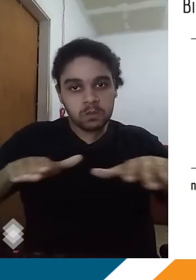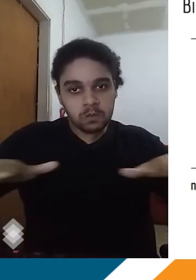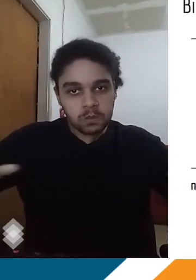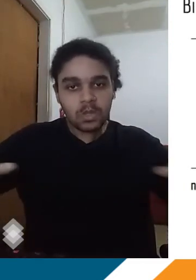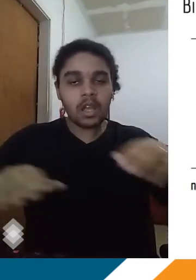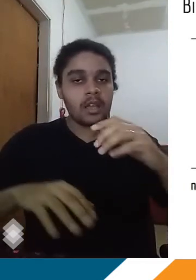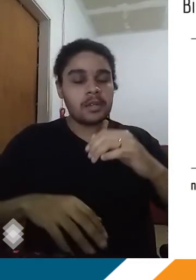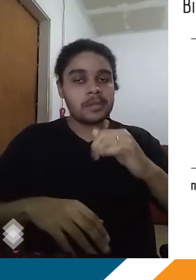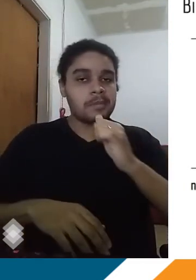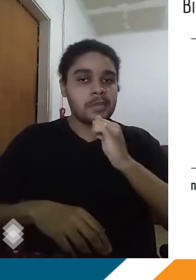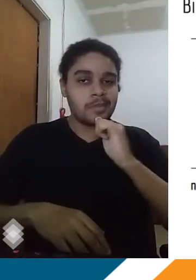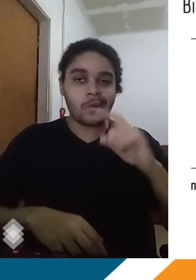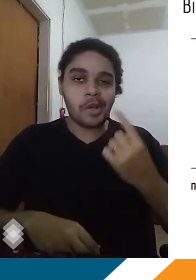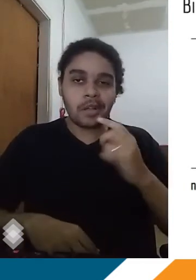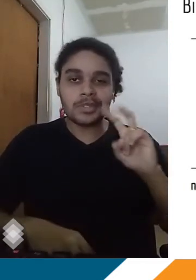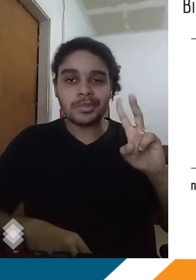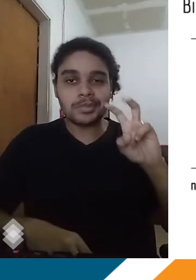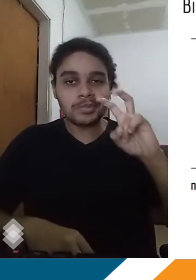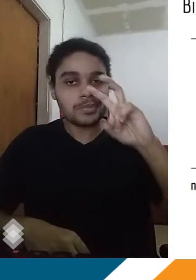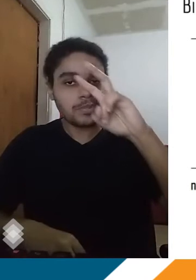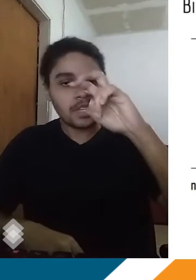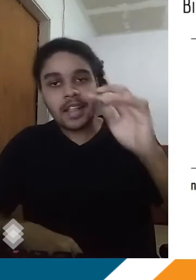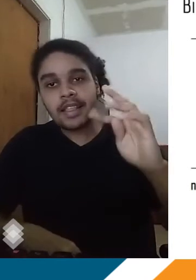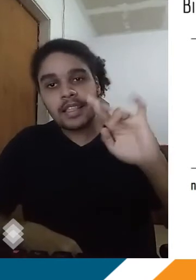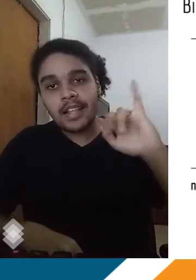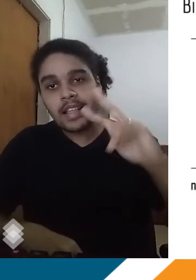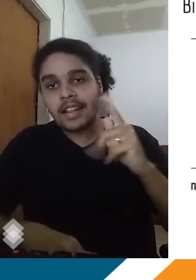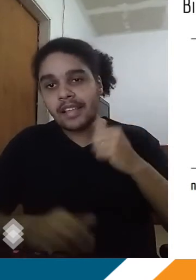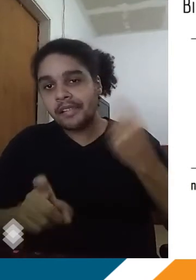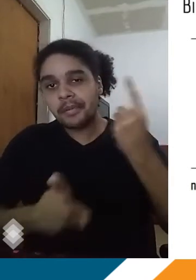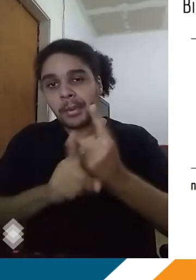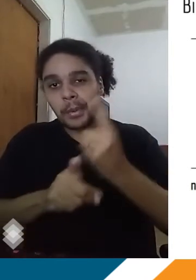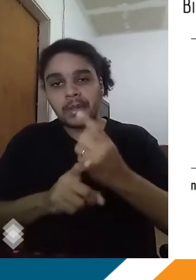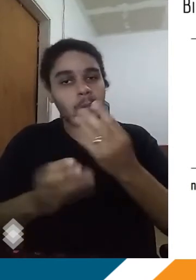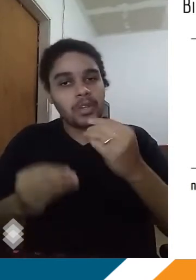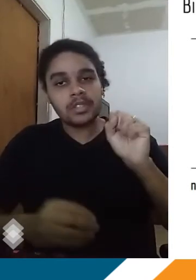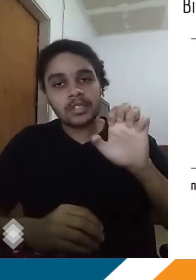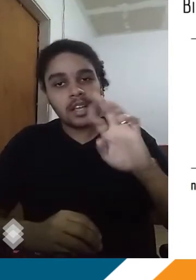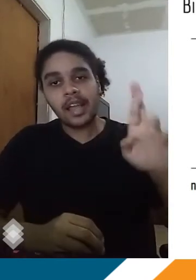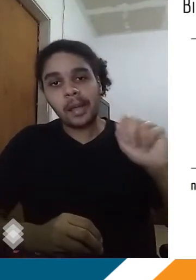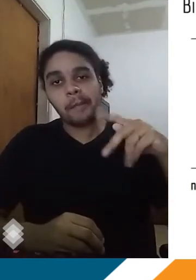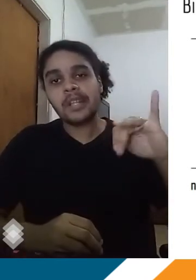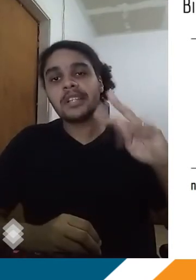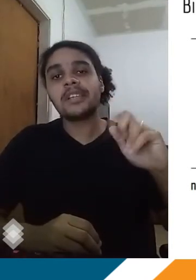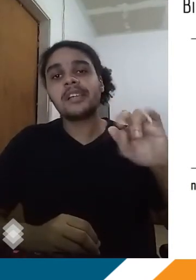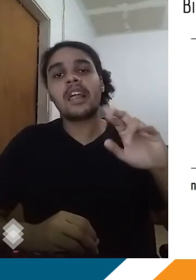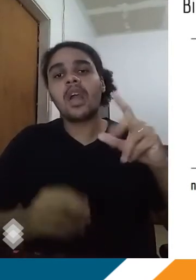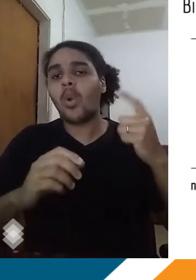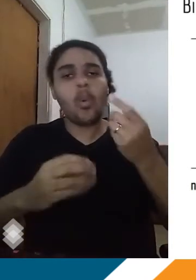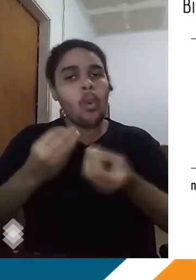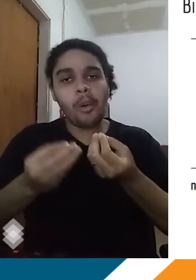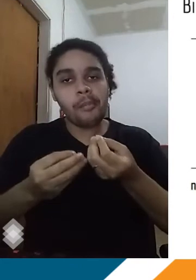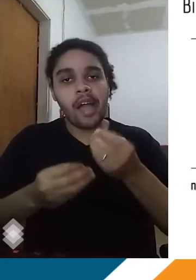vai fazer uma trilha, por exemplo, a gente costuma encontrar bastante serrapilheira. E como é que essa serrapilheira vai parar no solo?